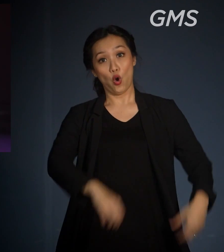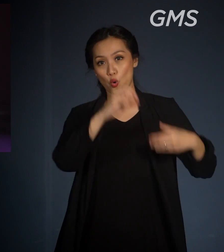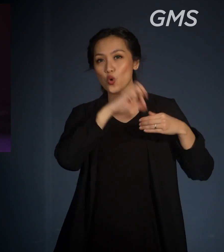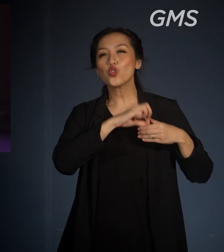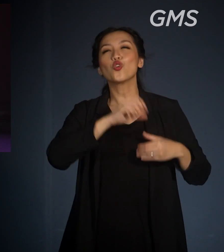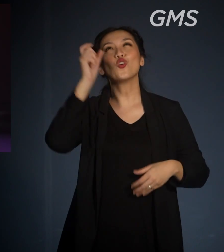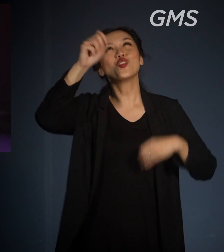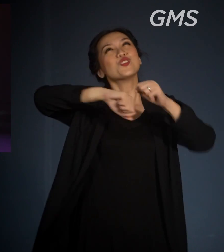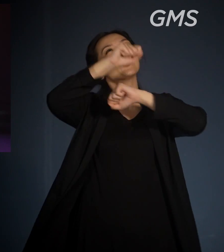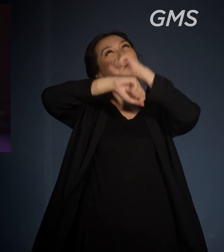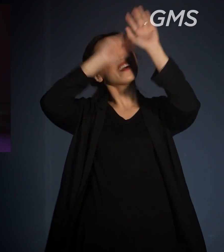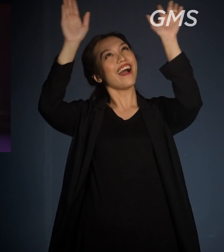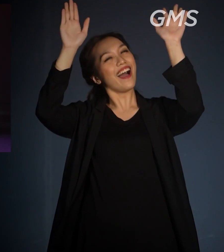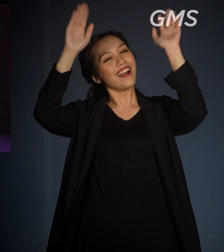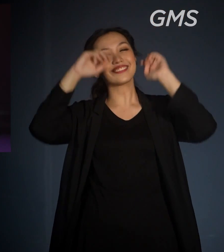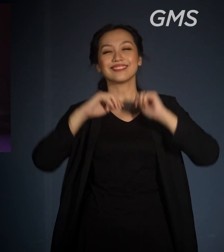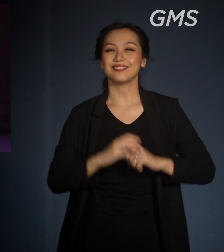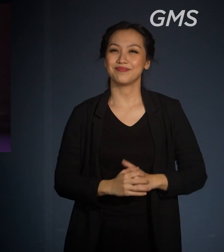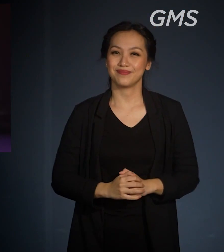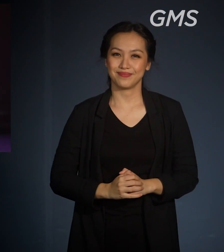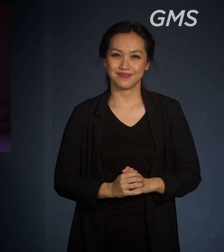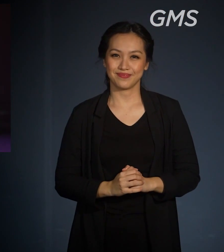surga. Saudara,